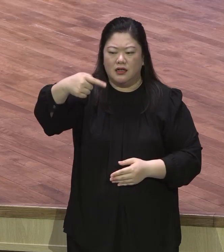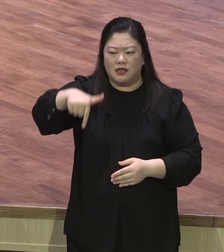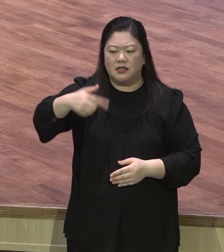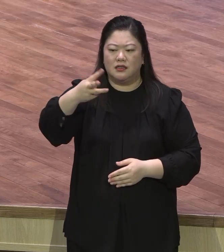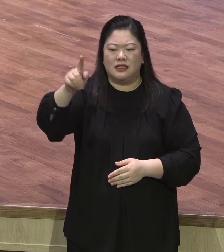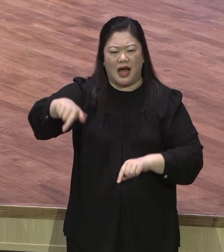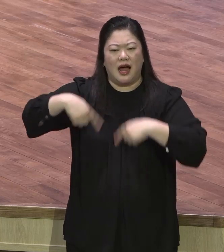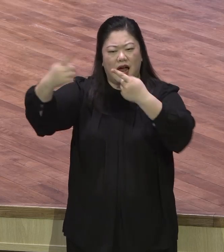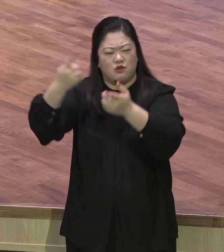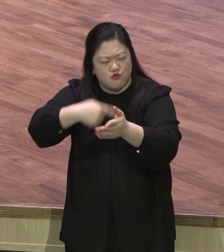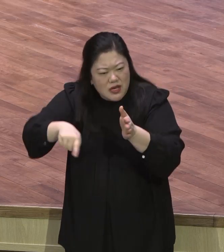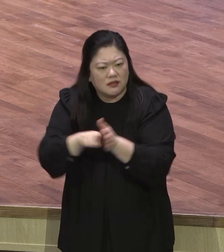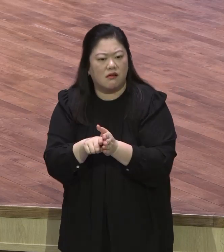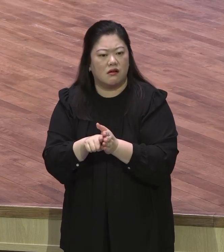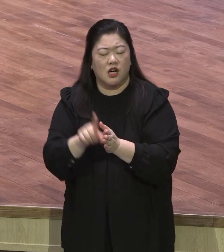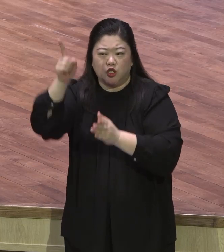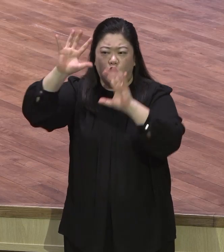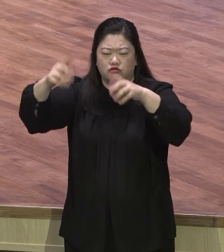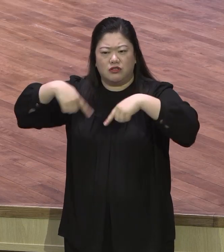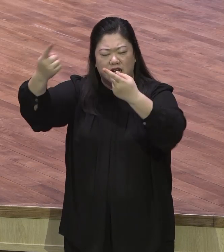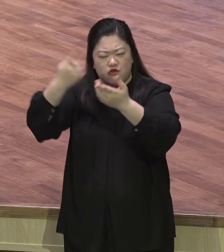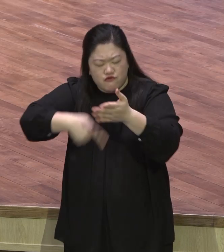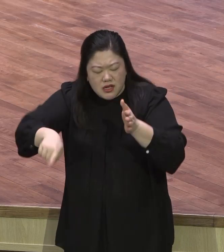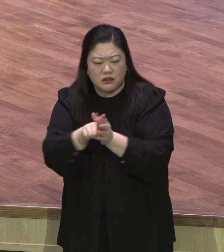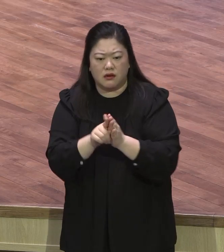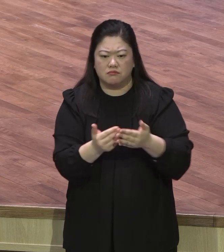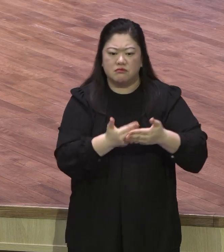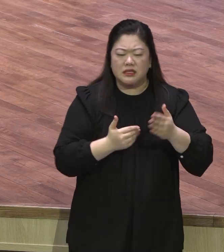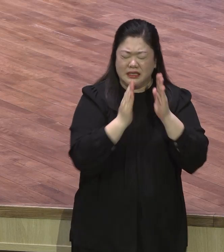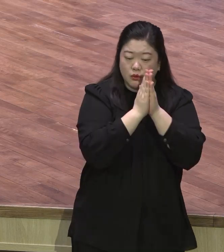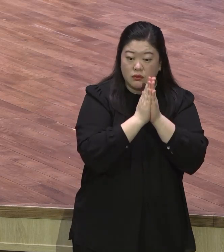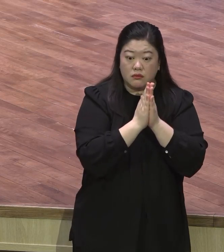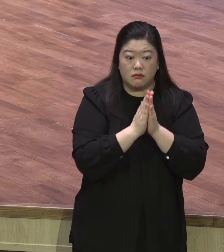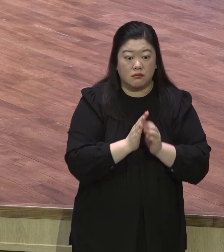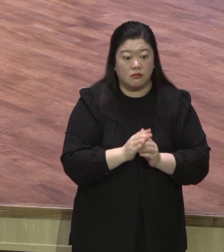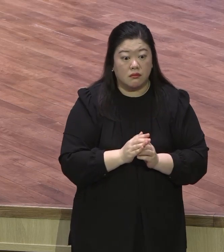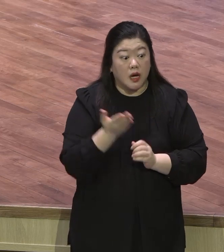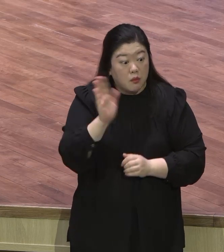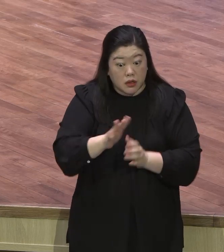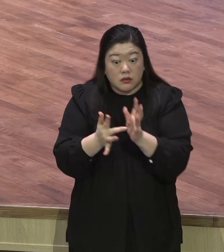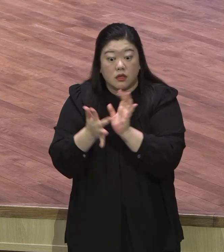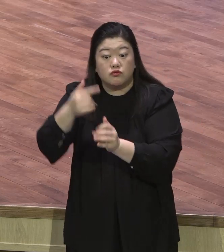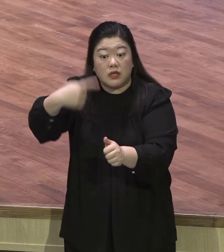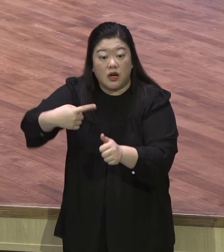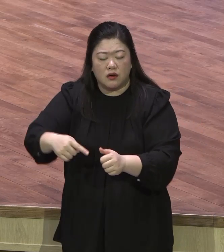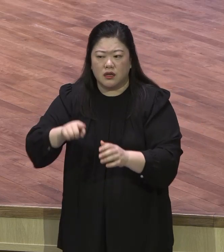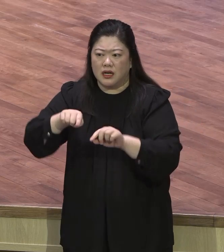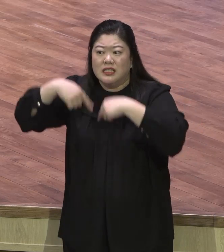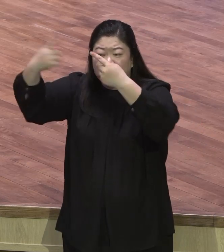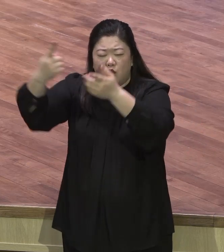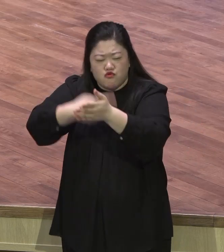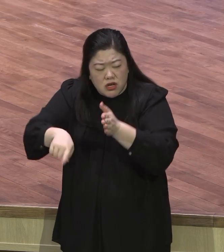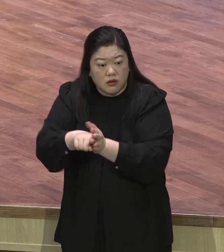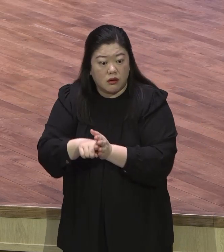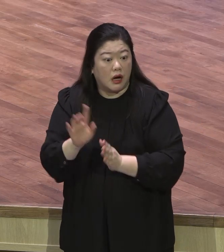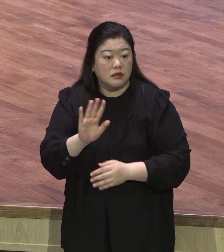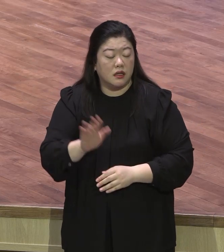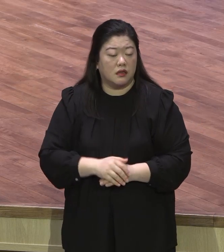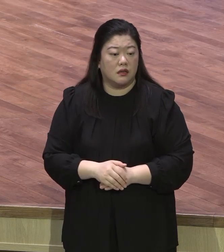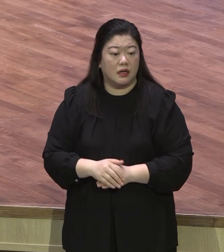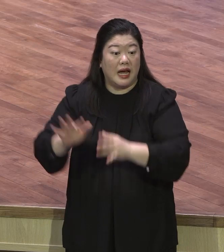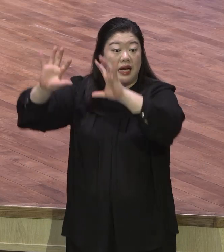가야지 열심히 노력을 합니다. 가려고. 예수님은 그렇게 말씀하지 않았어요. 하나님의 나라가